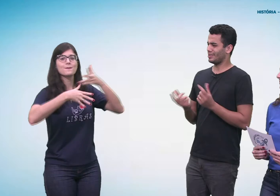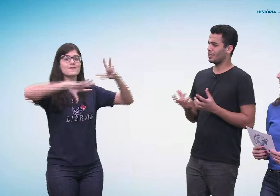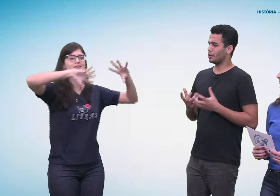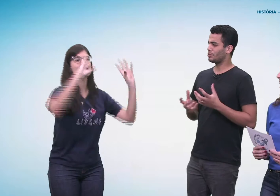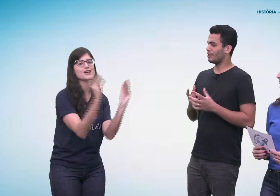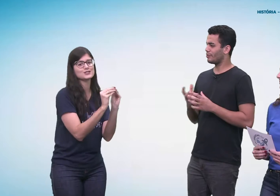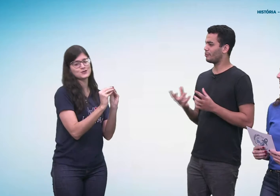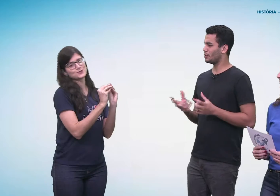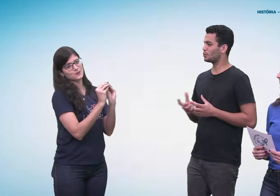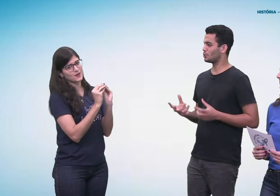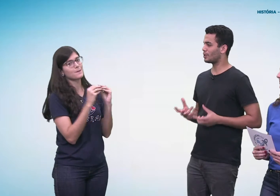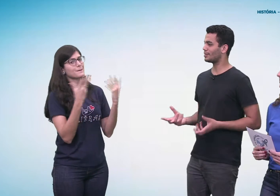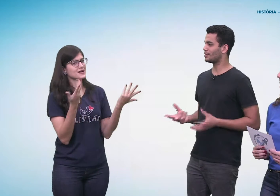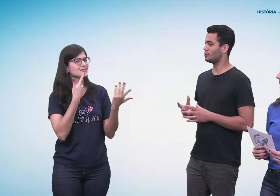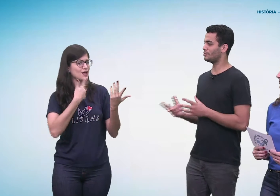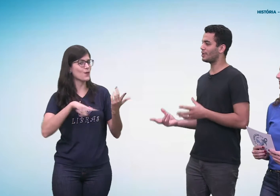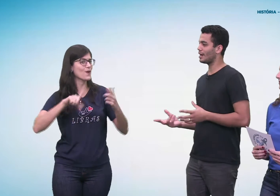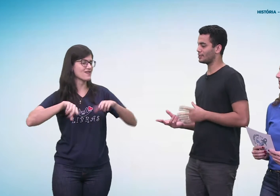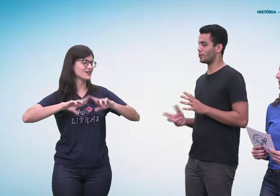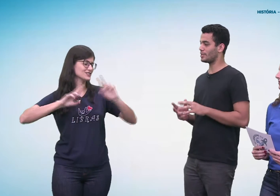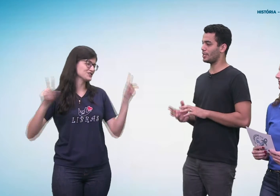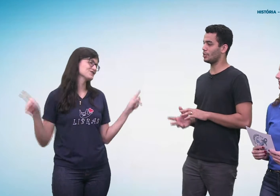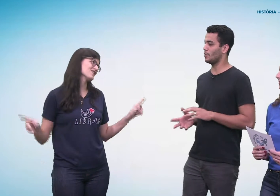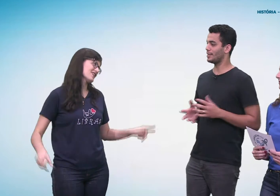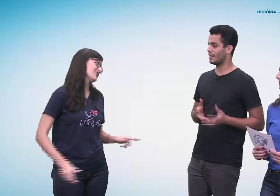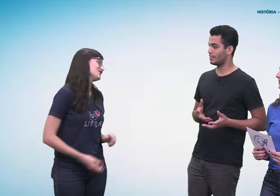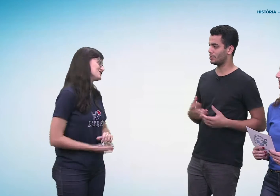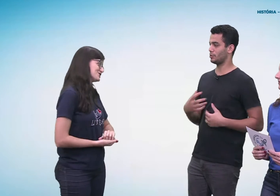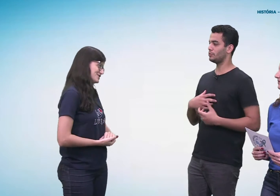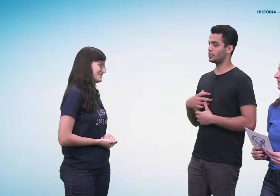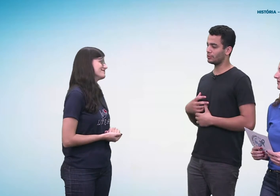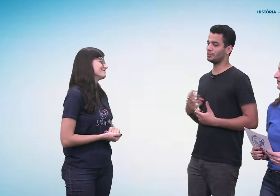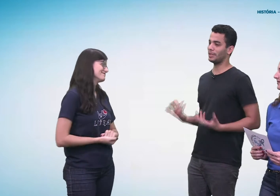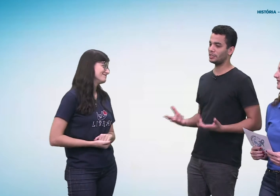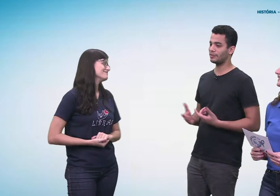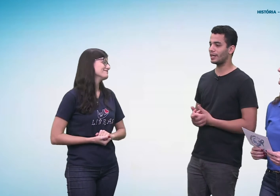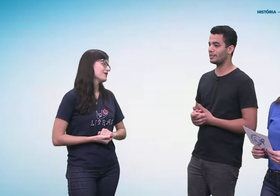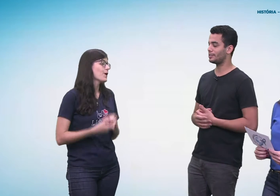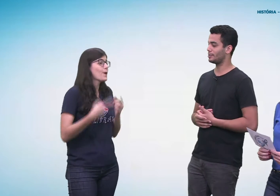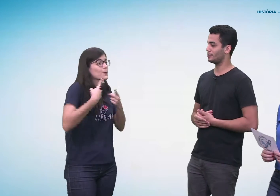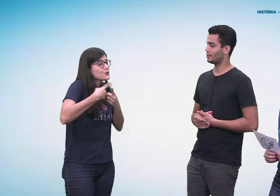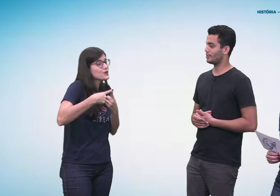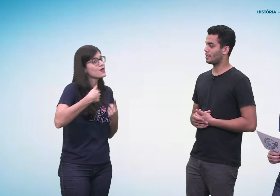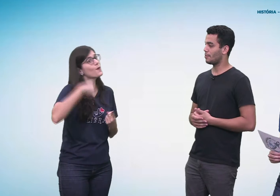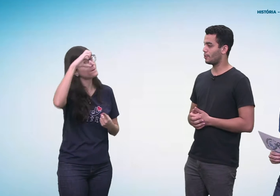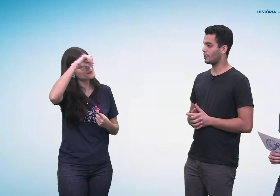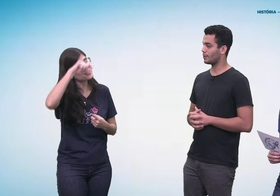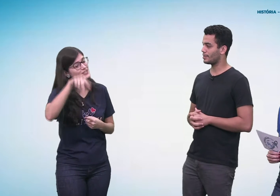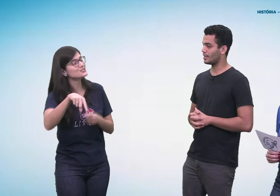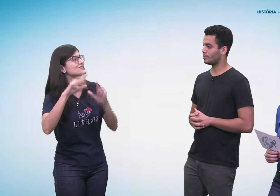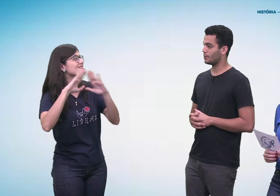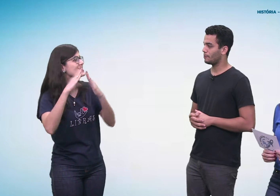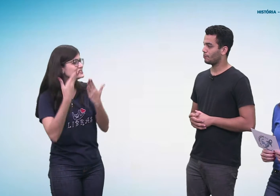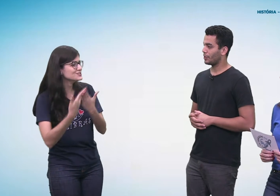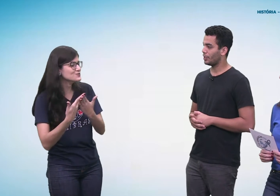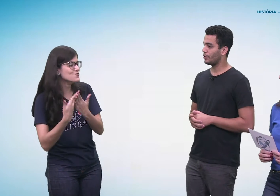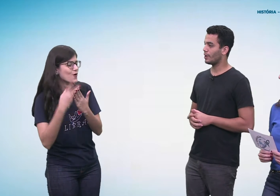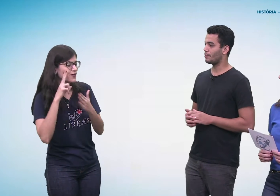Entendeu? Tem uma estruturação de frase, coisa que não é na Libras, tem um jeito bem diferente. Porque, por exemplo, eu aprendi